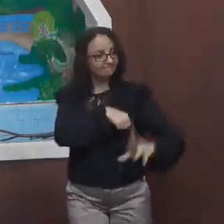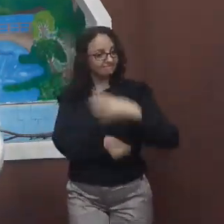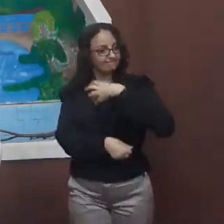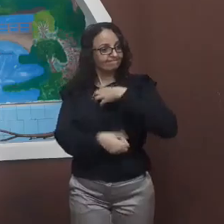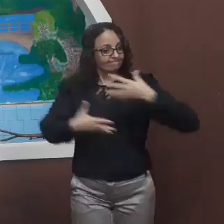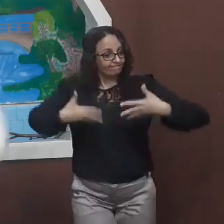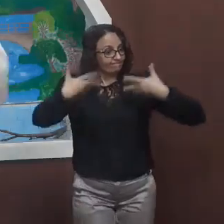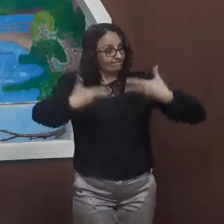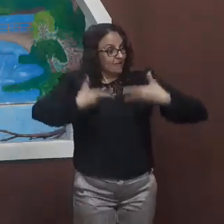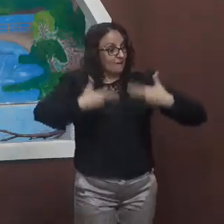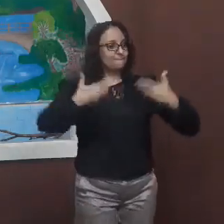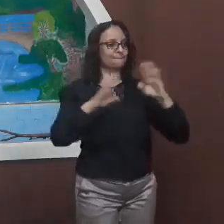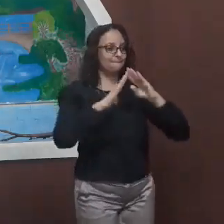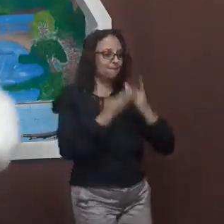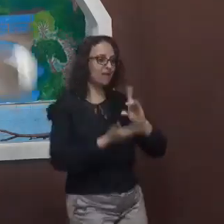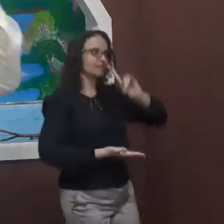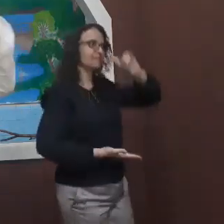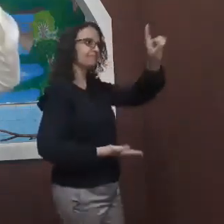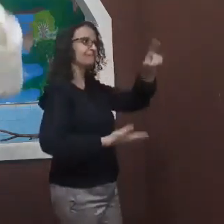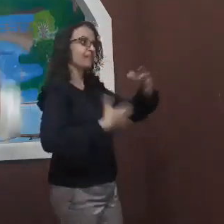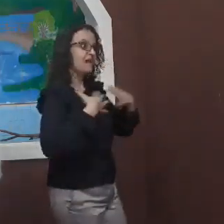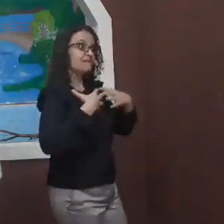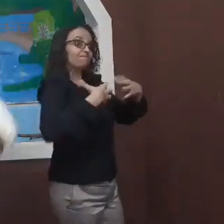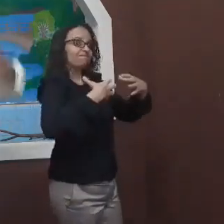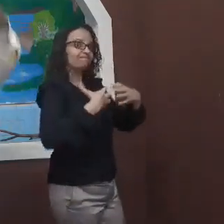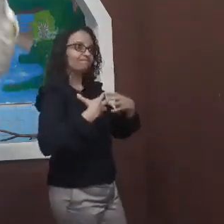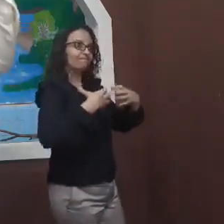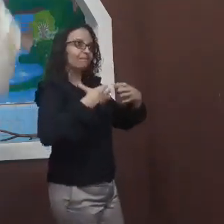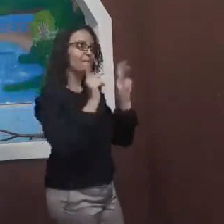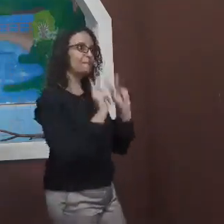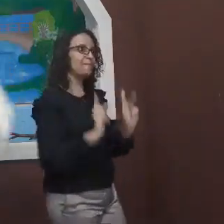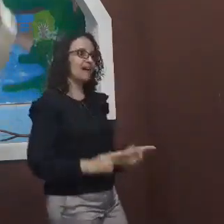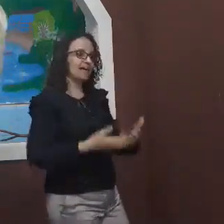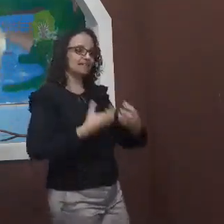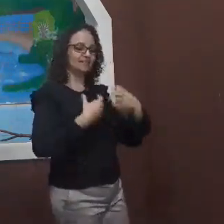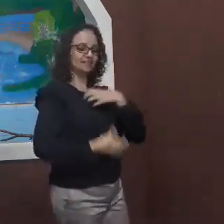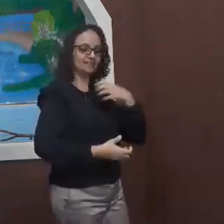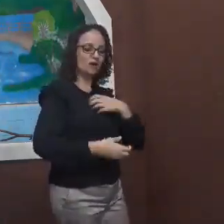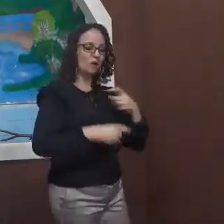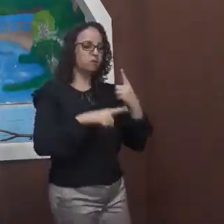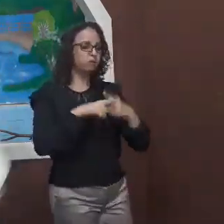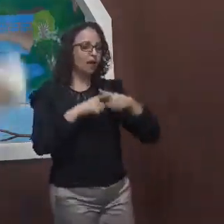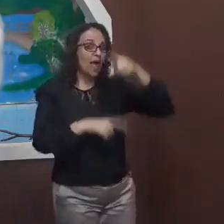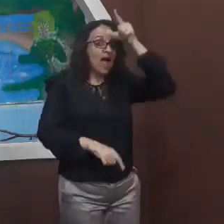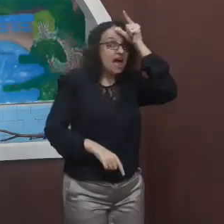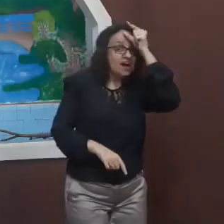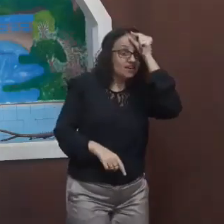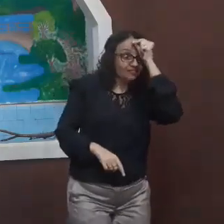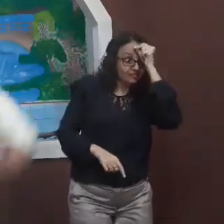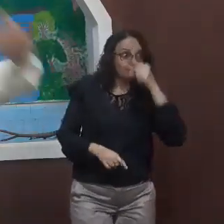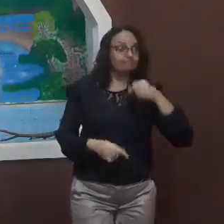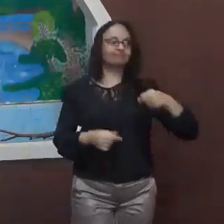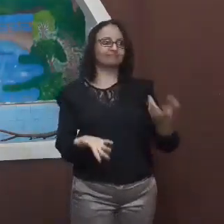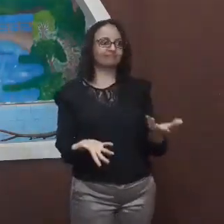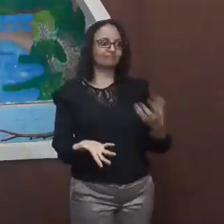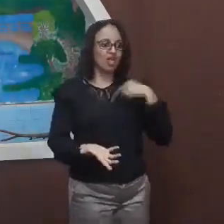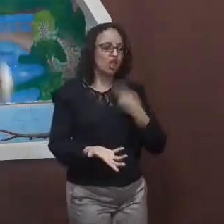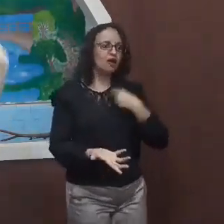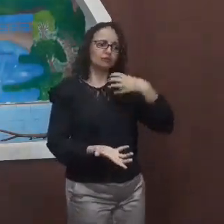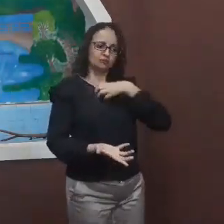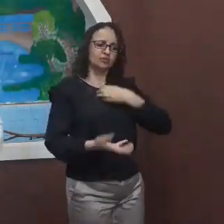a palavra de Deus, ela conforta, ela dá paz, ela dá um alívio, ela dá uma manutenção. Prova disso que eu já senti